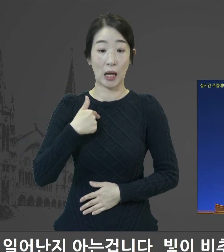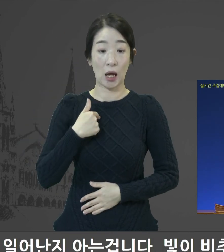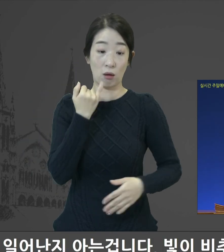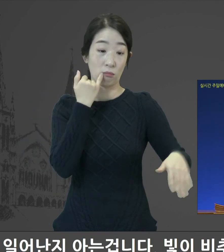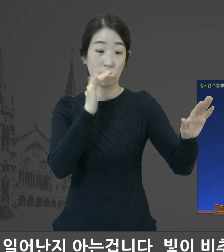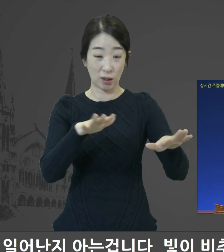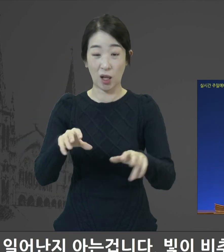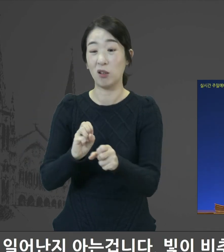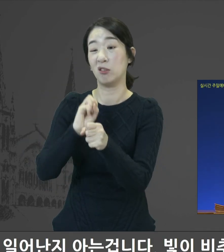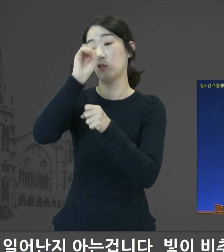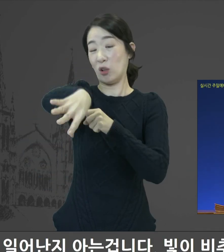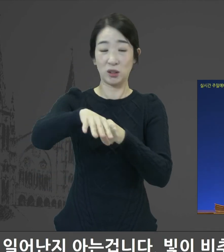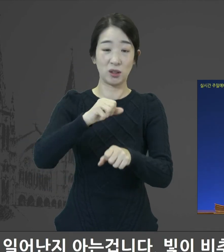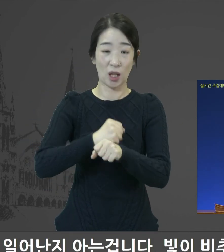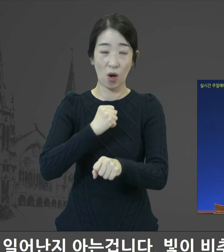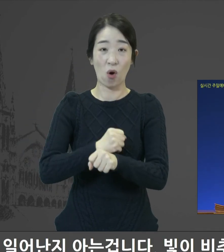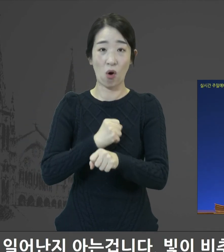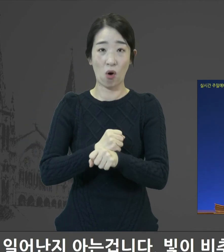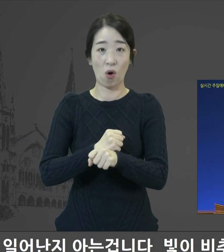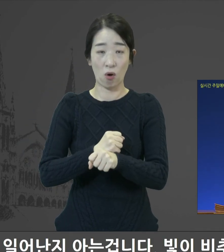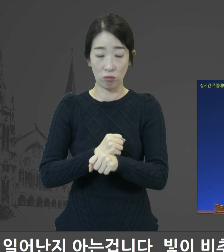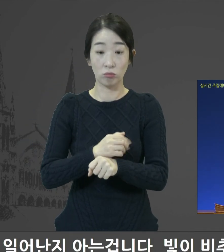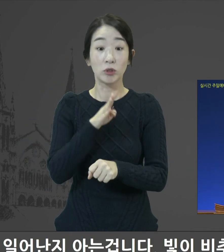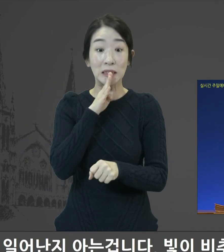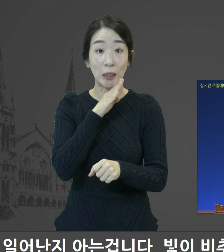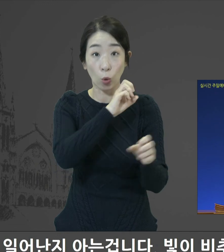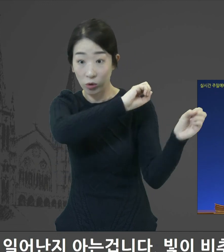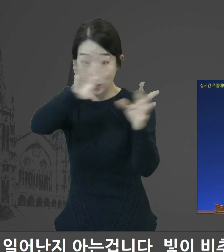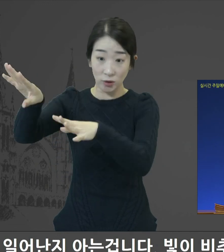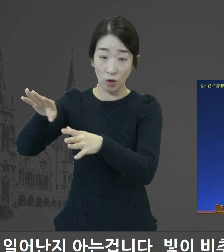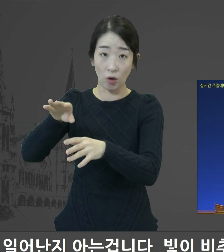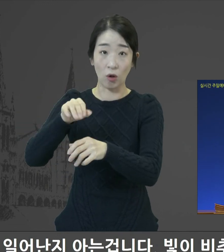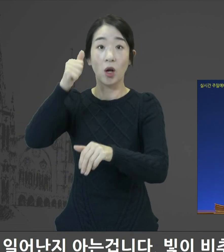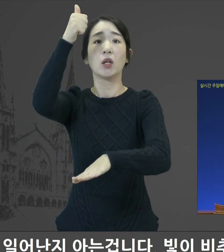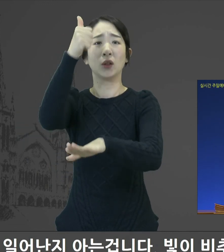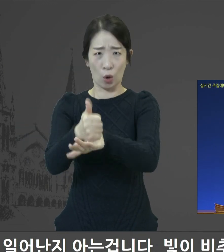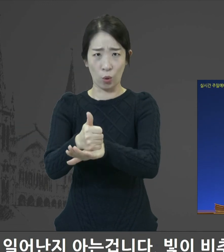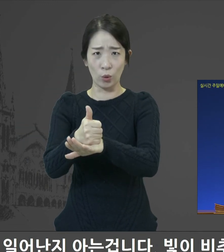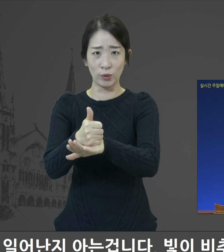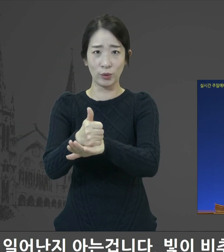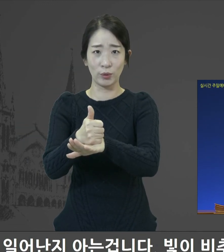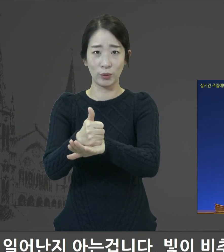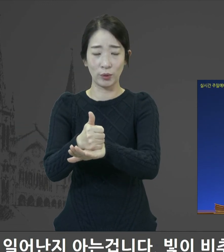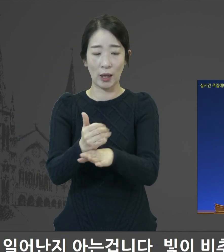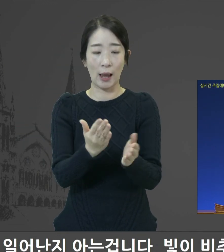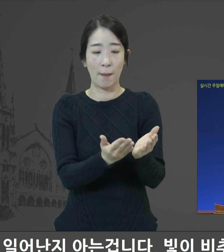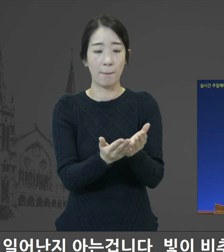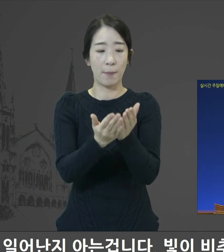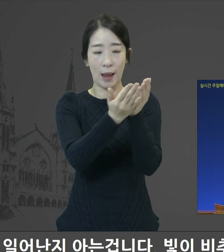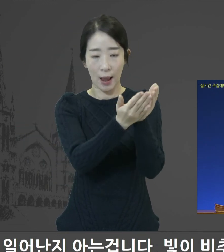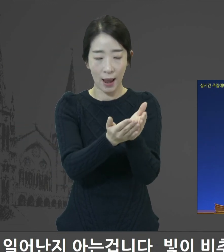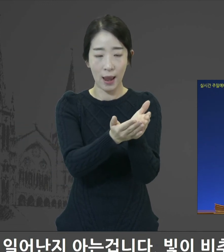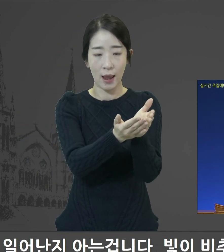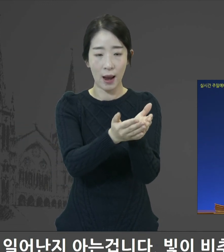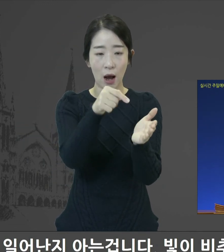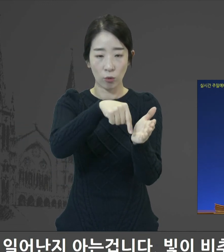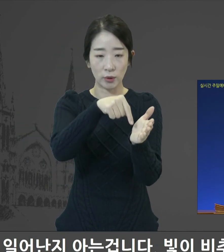던지세요. 그래서 던지는 거죠. 결론, 배에 탔고 있던 사람 다